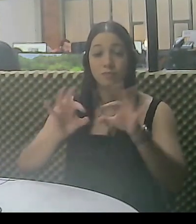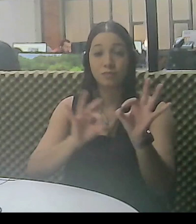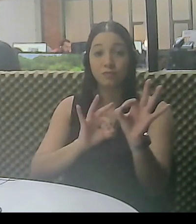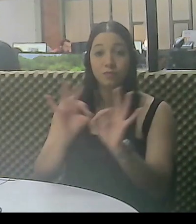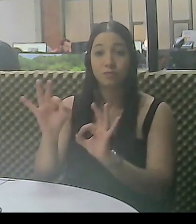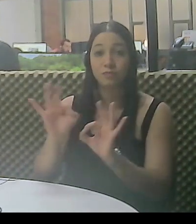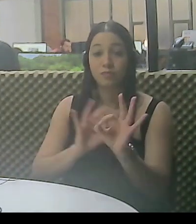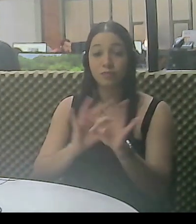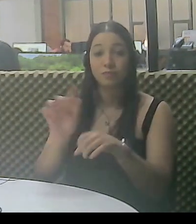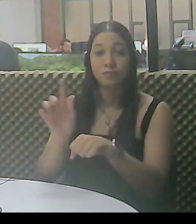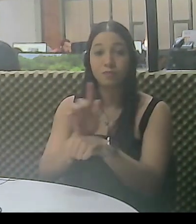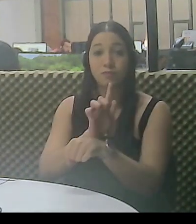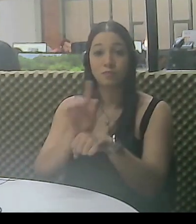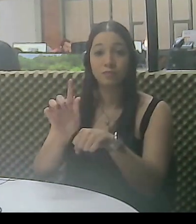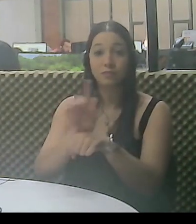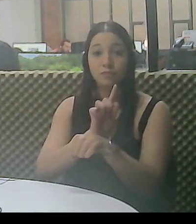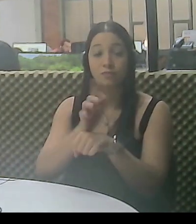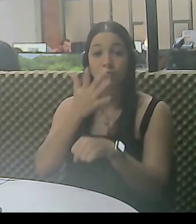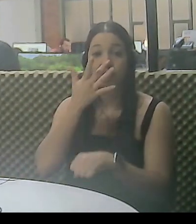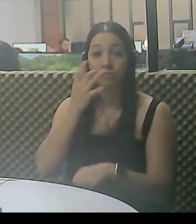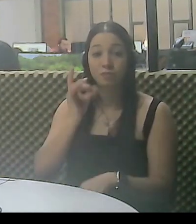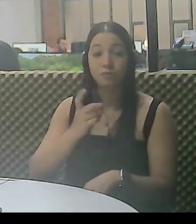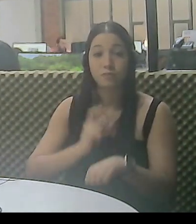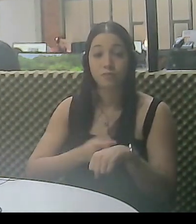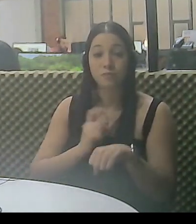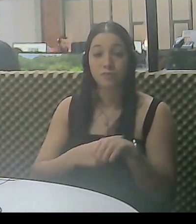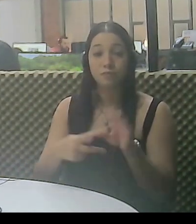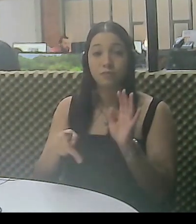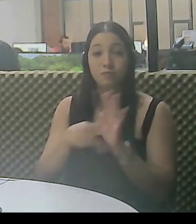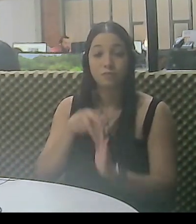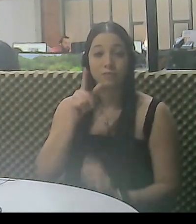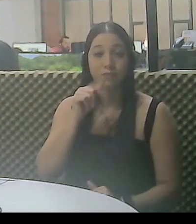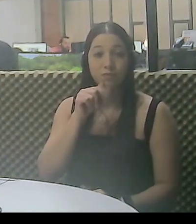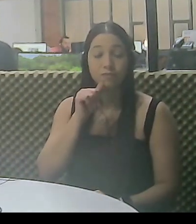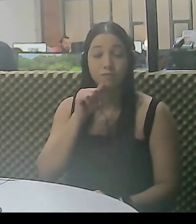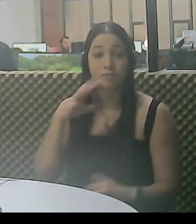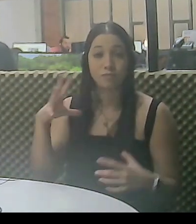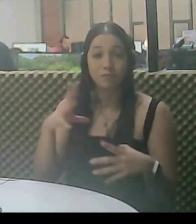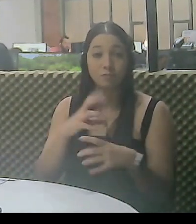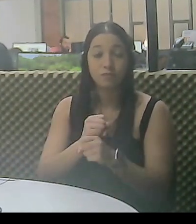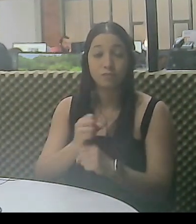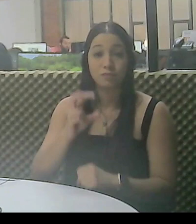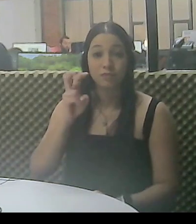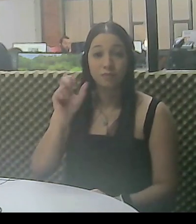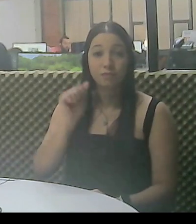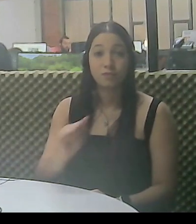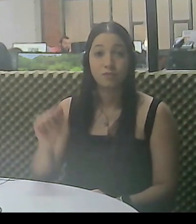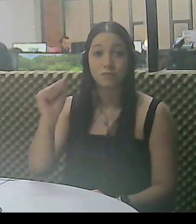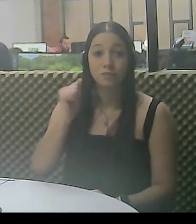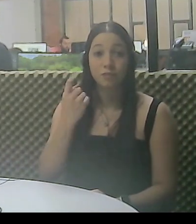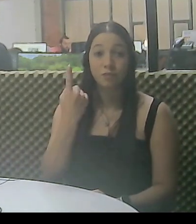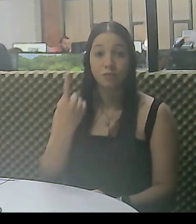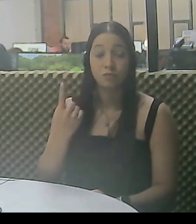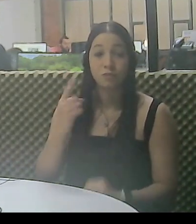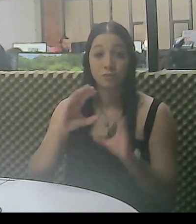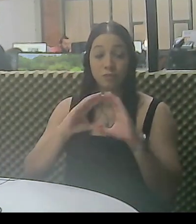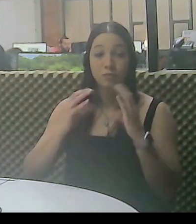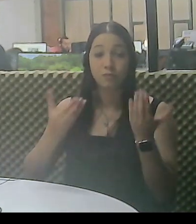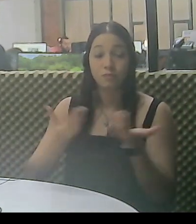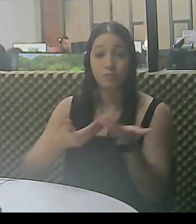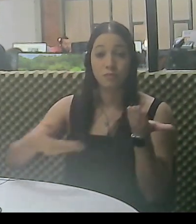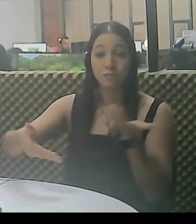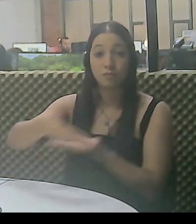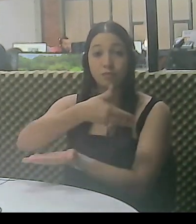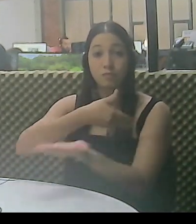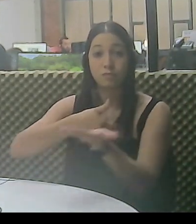organizada pela Gerência de Gestão de Resíduos Sólidos do DEMAI. Ao todo, 5 associações e uma cooperativa trabalham com